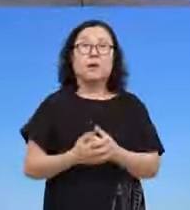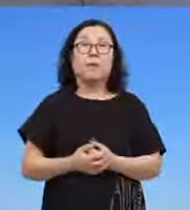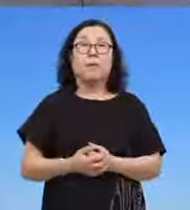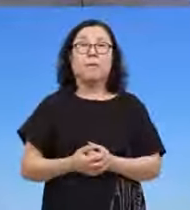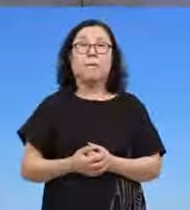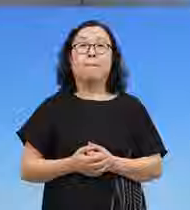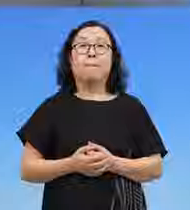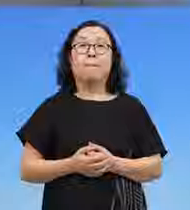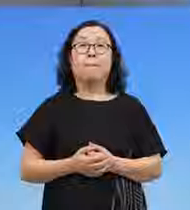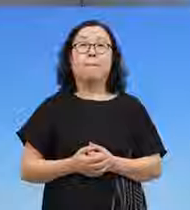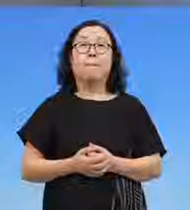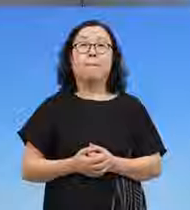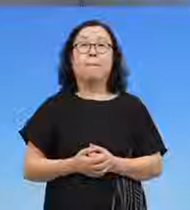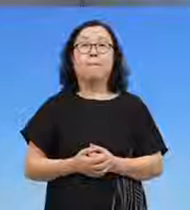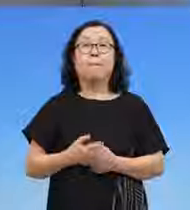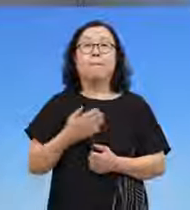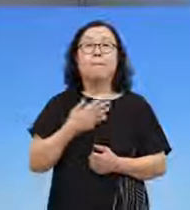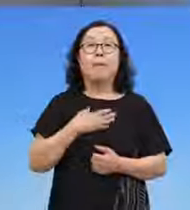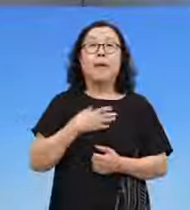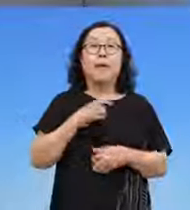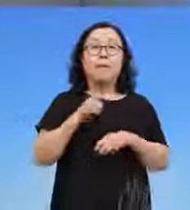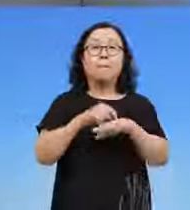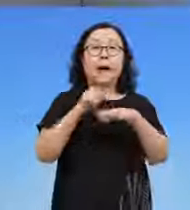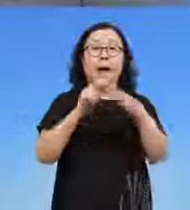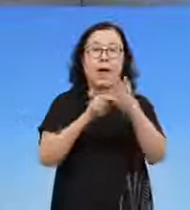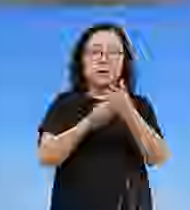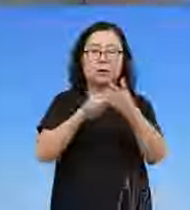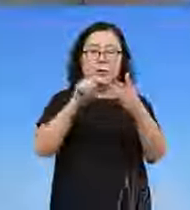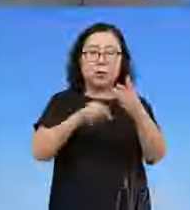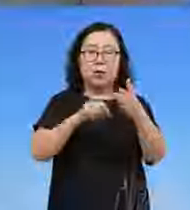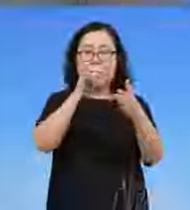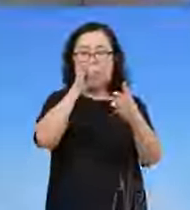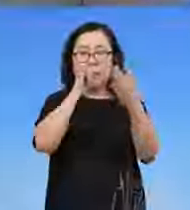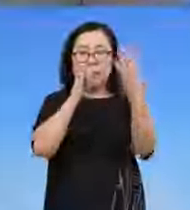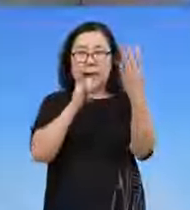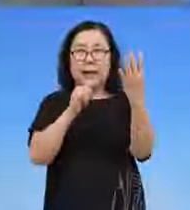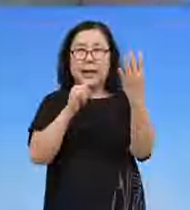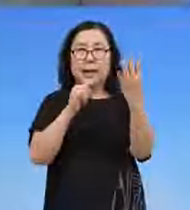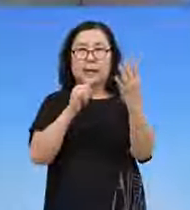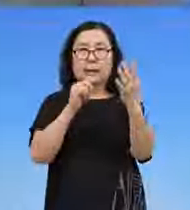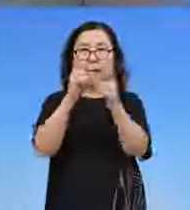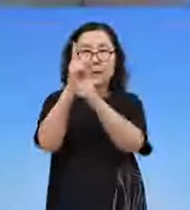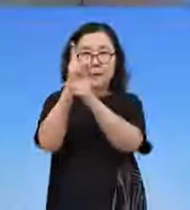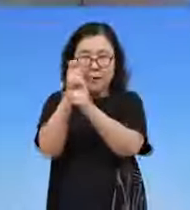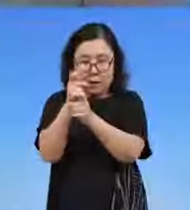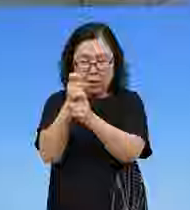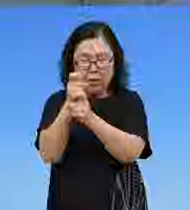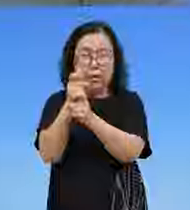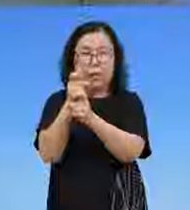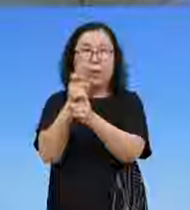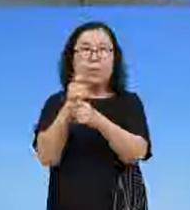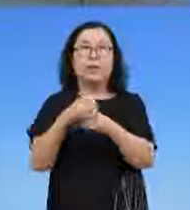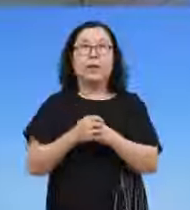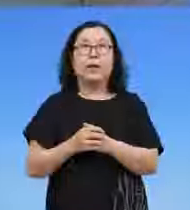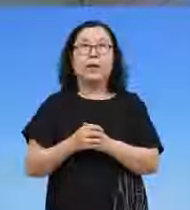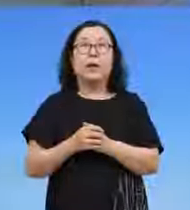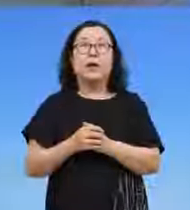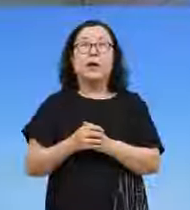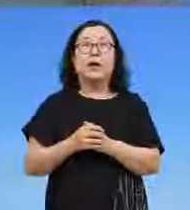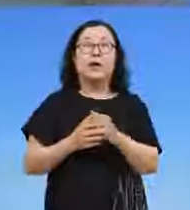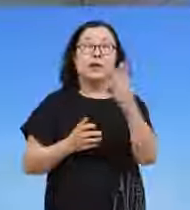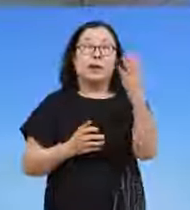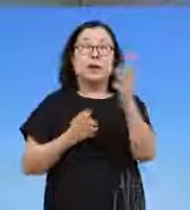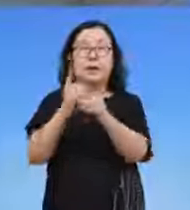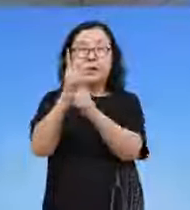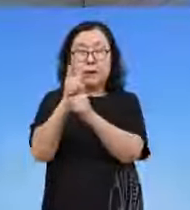앤디 스탠리가 쓴 책 중에서 내 마음 속에 있는 4가지 적, 이런 제목의 책이 있는데요, 그 우리 마음 속에